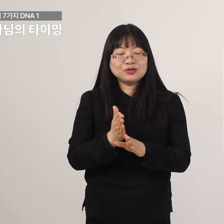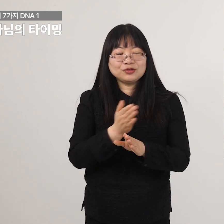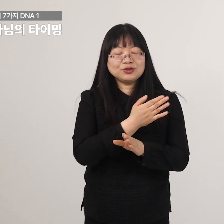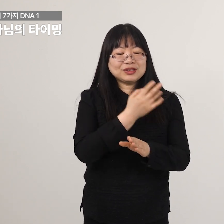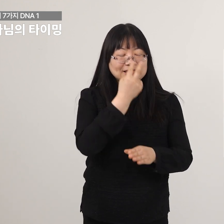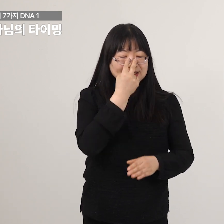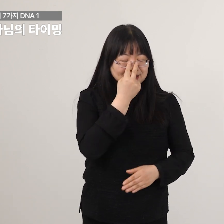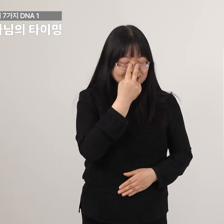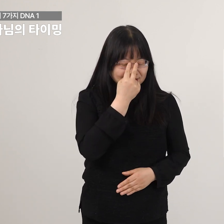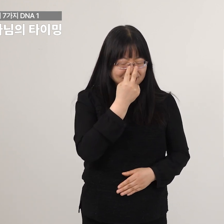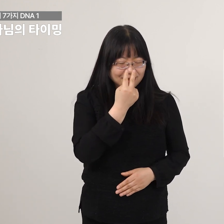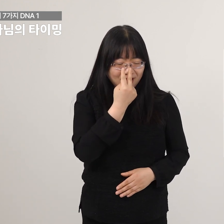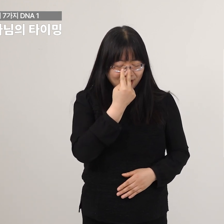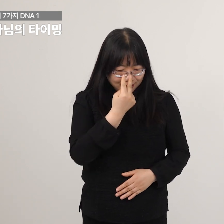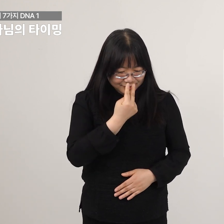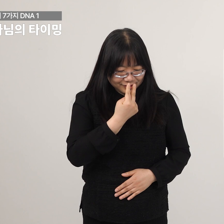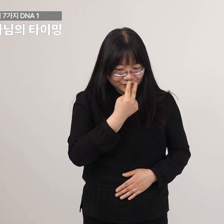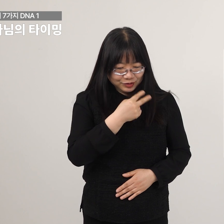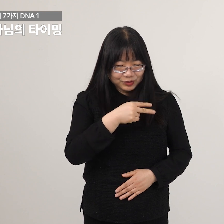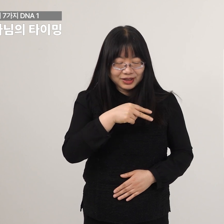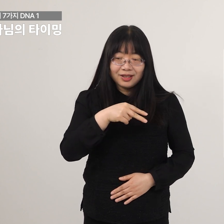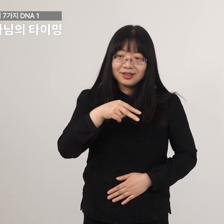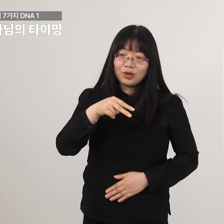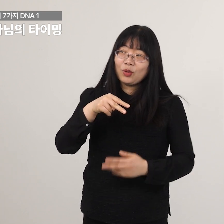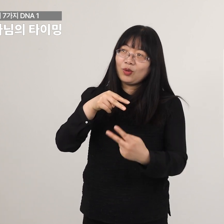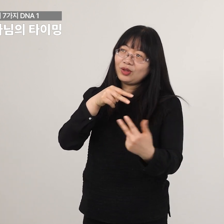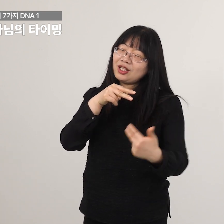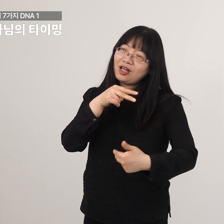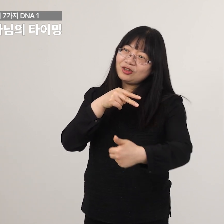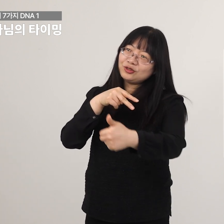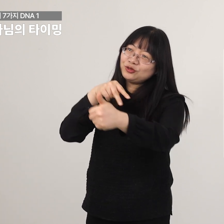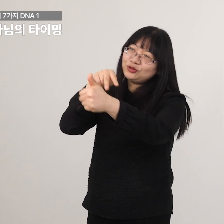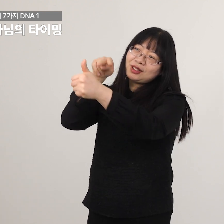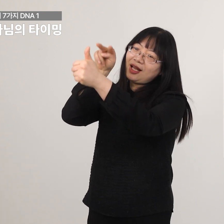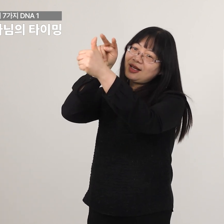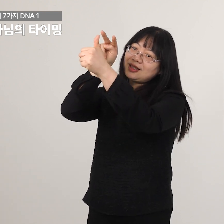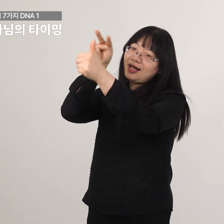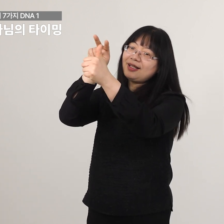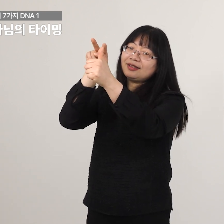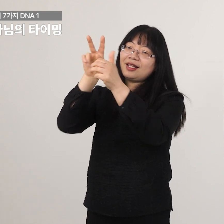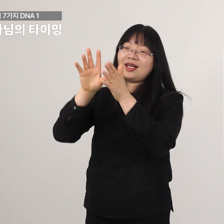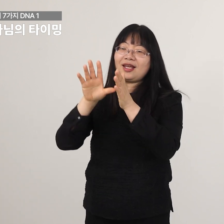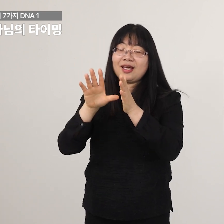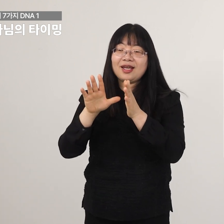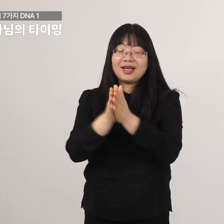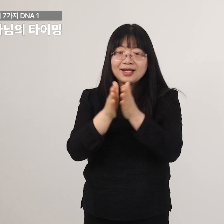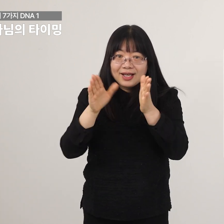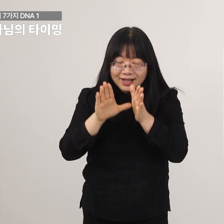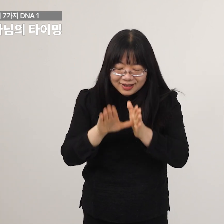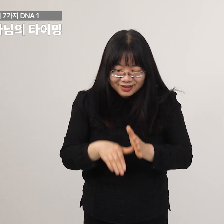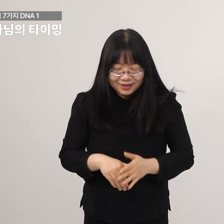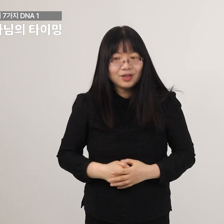내게로부터 눈을 들어 주를 보기 시작할 때